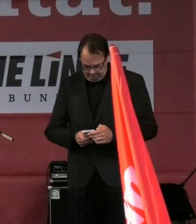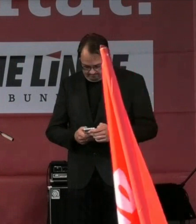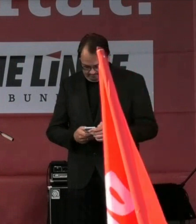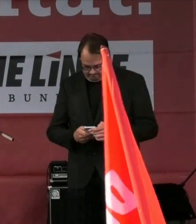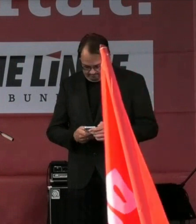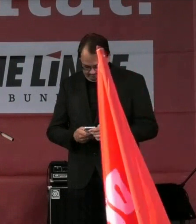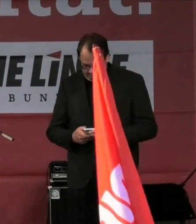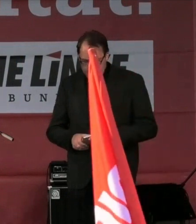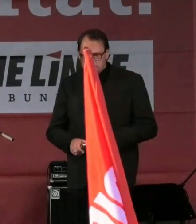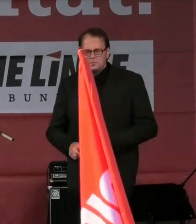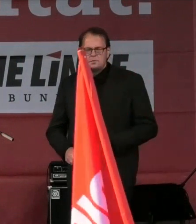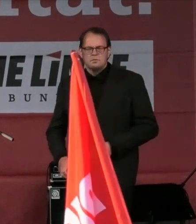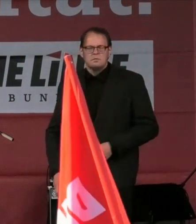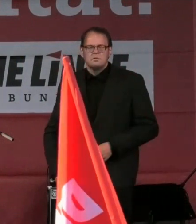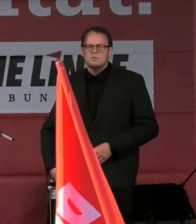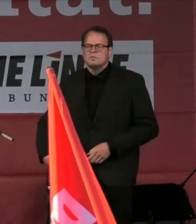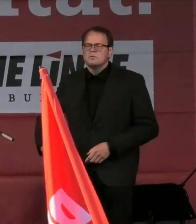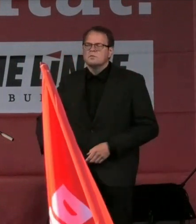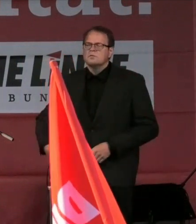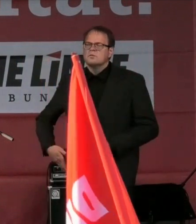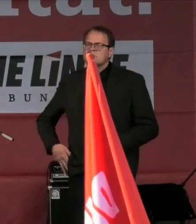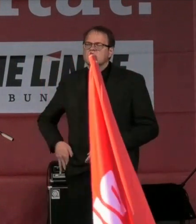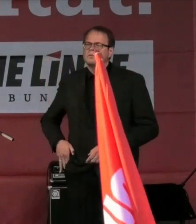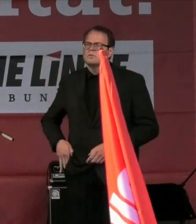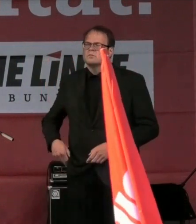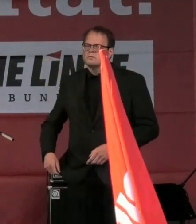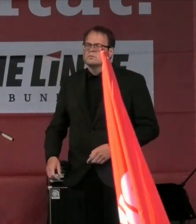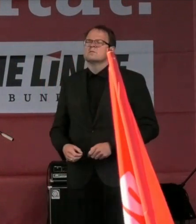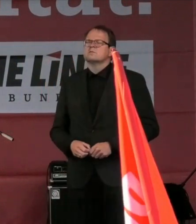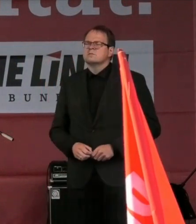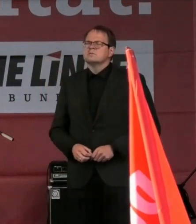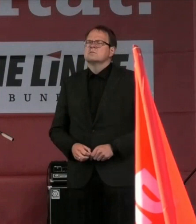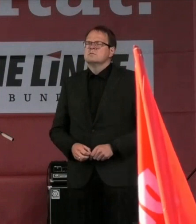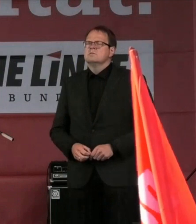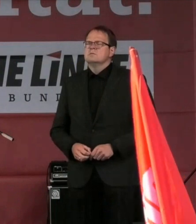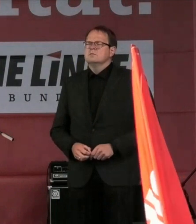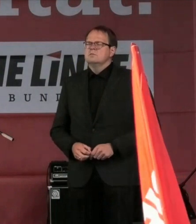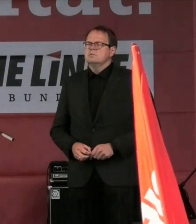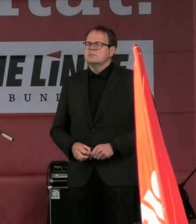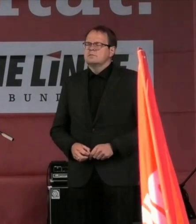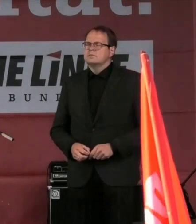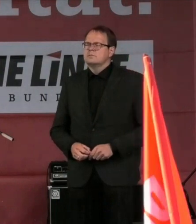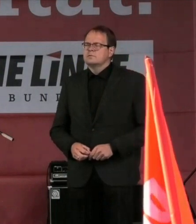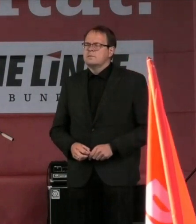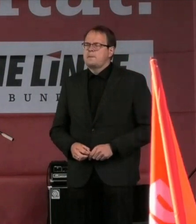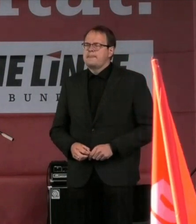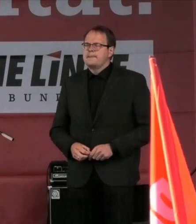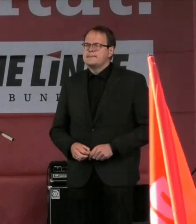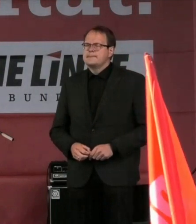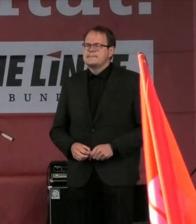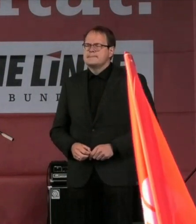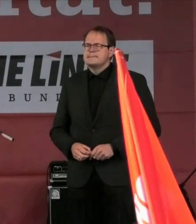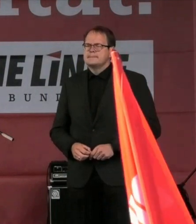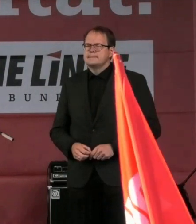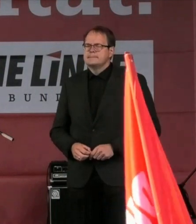milliarden dollar in ihre rüstung investiert oder man muss ja eher sagen für rüstung und für ihre